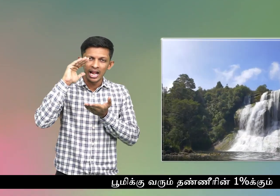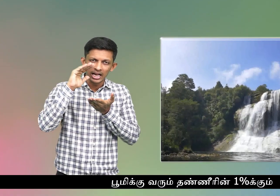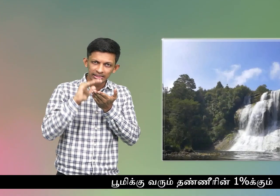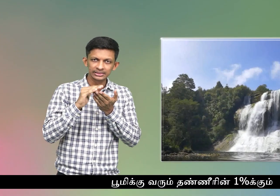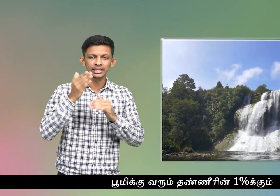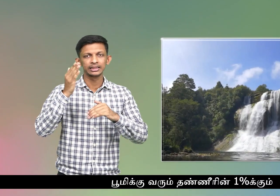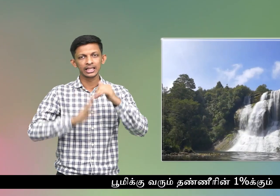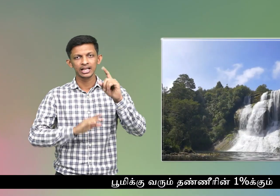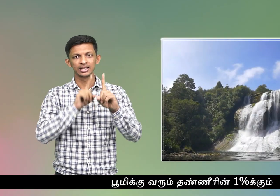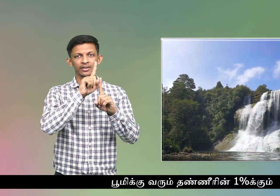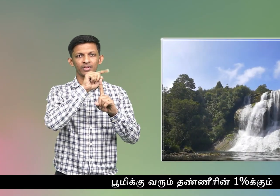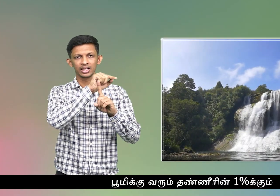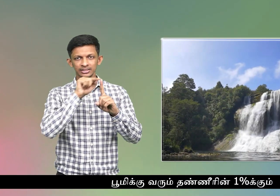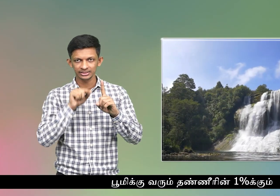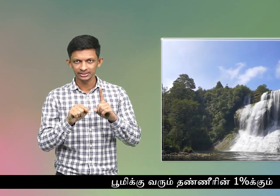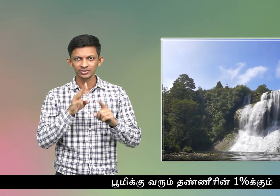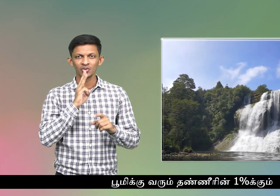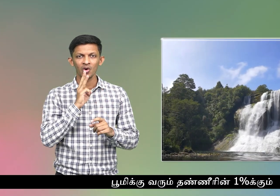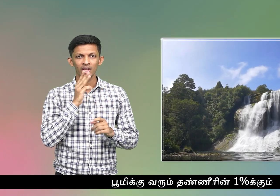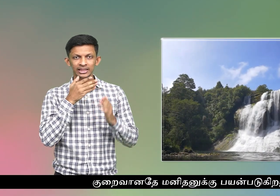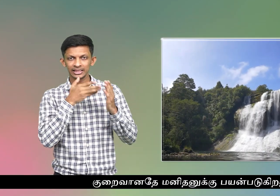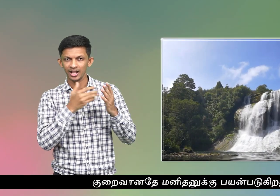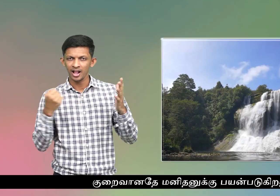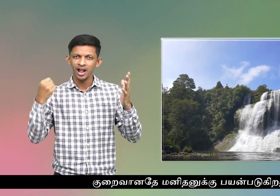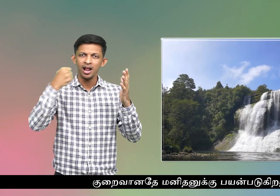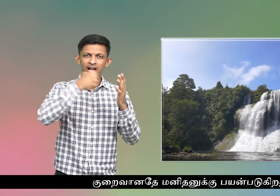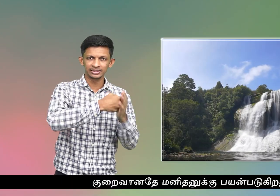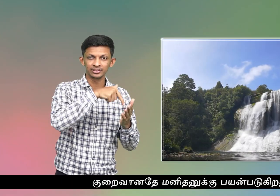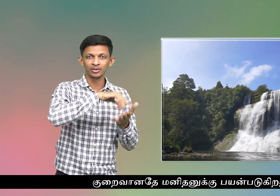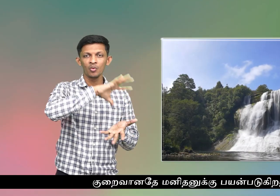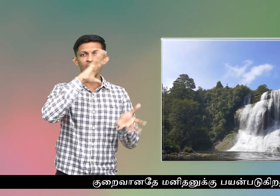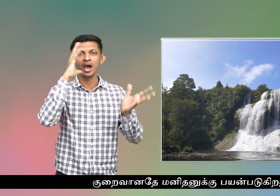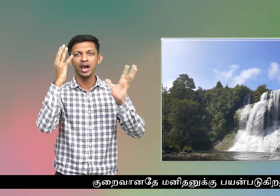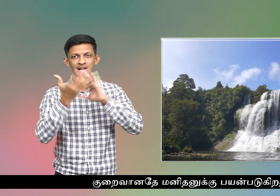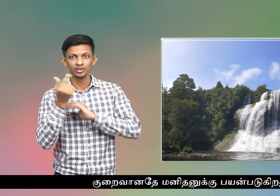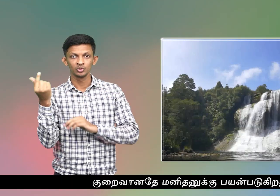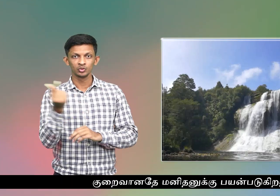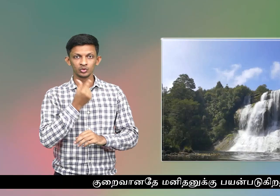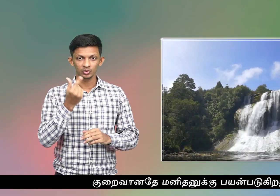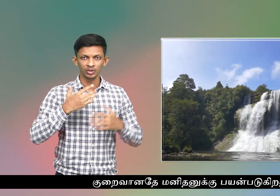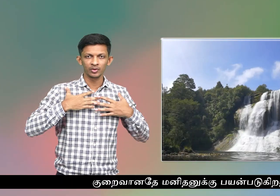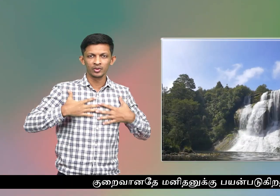பூமிக்கு வரும் தண்ணீரின் 1 விழுக்காடுக்கும் குறைவானதே மனிதனுக்கு பயன்படுகிறது.